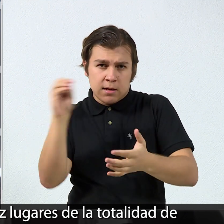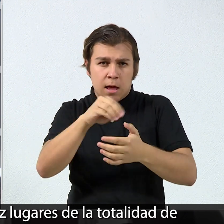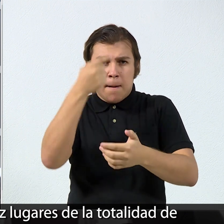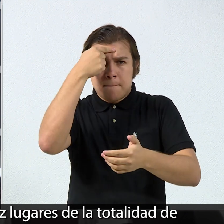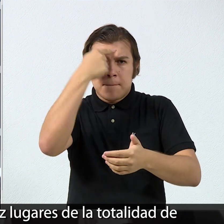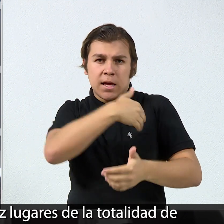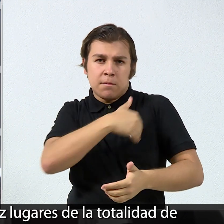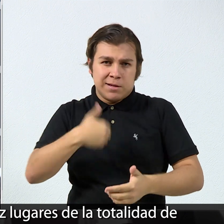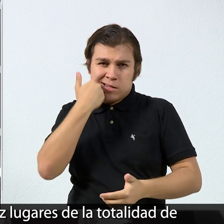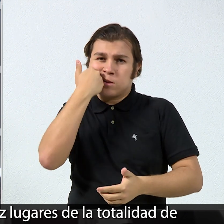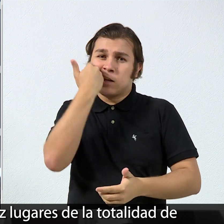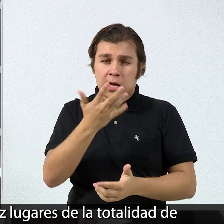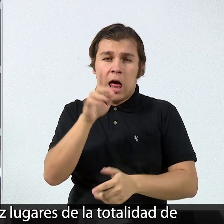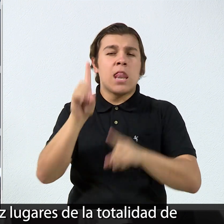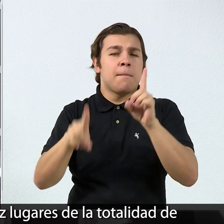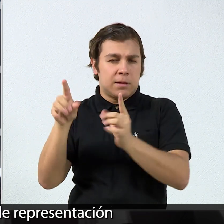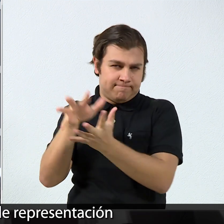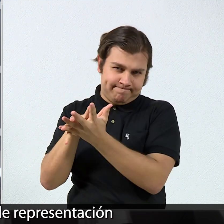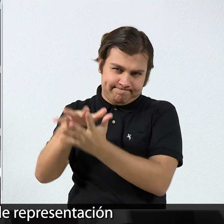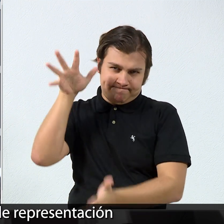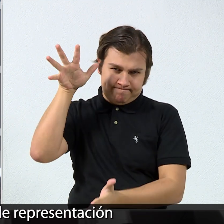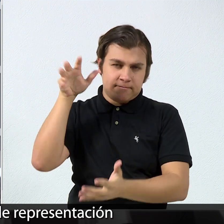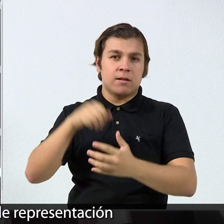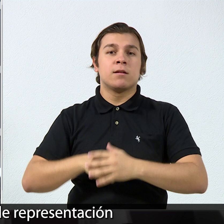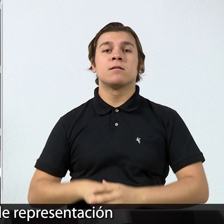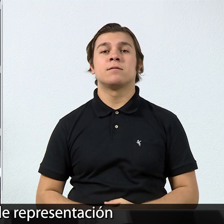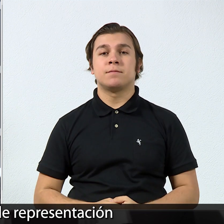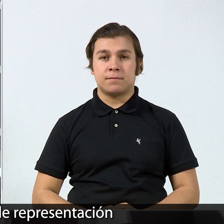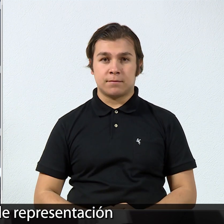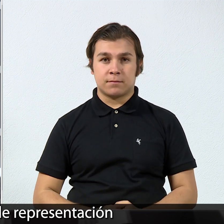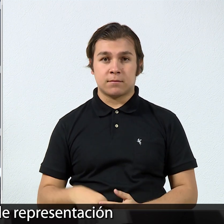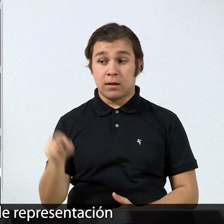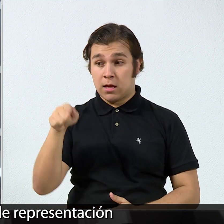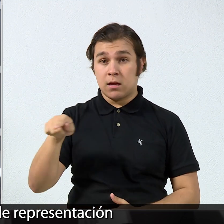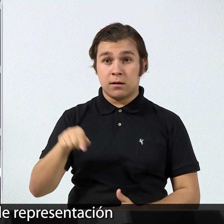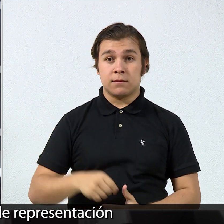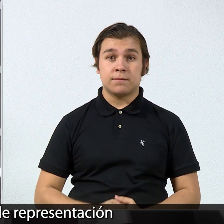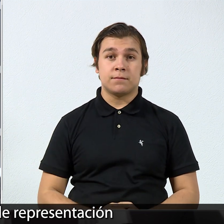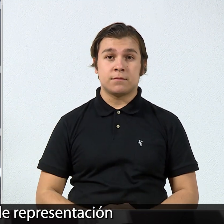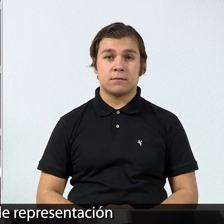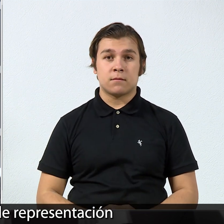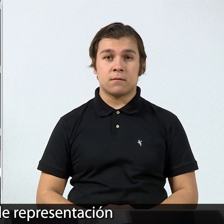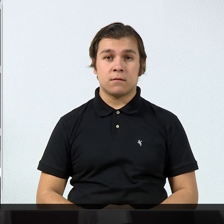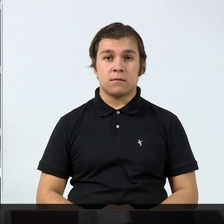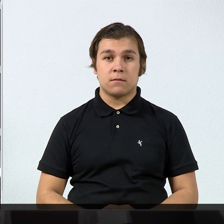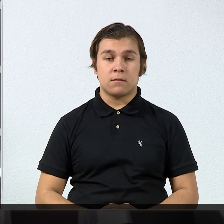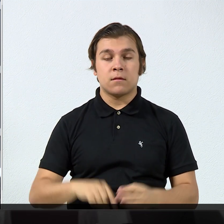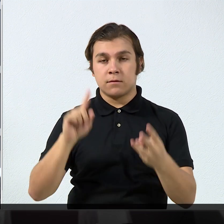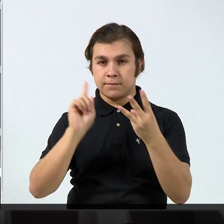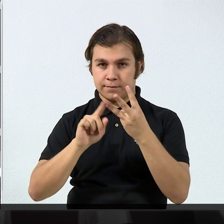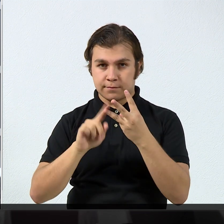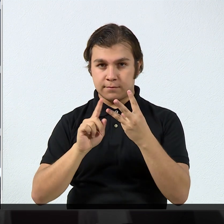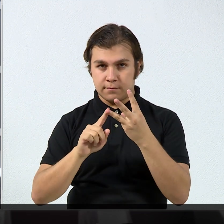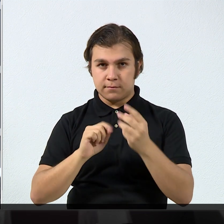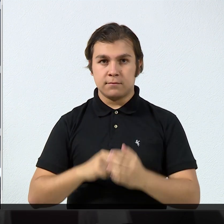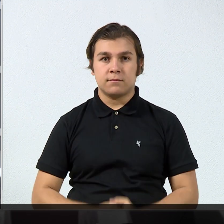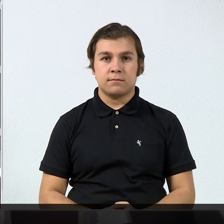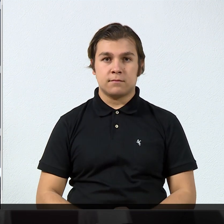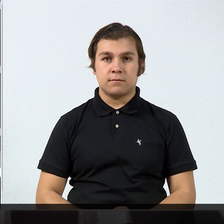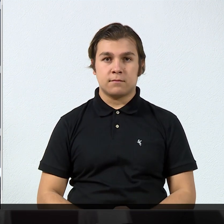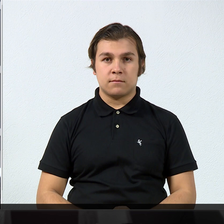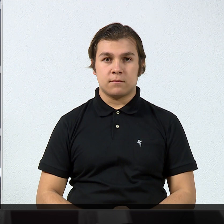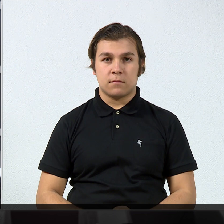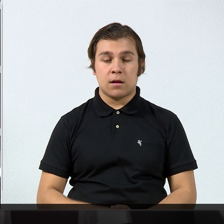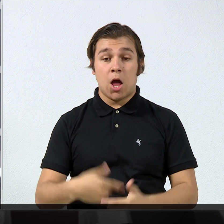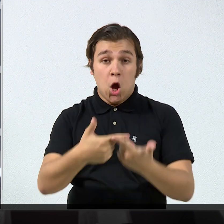10 lugares de la totalidad de postulaciones por el principio de representación proporcional. Tercero, postular al menos